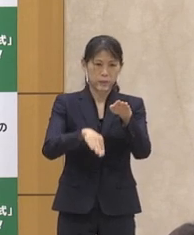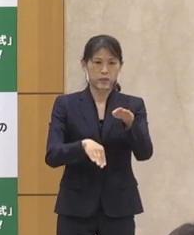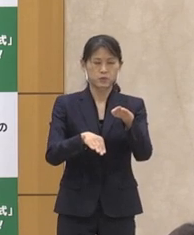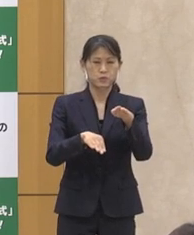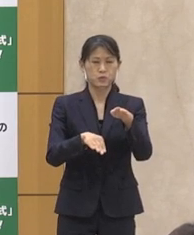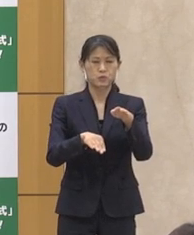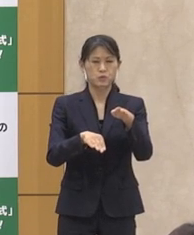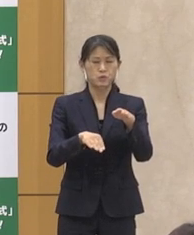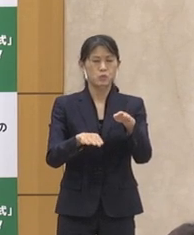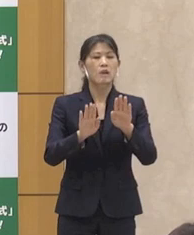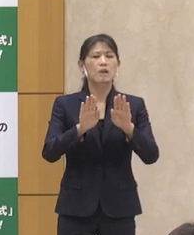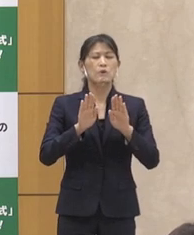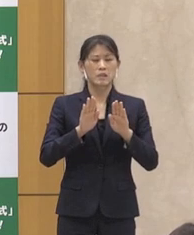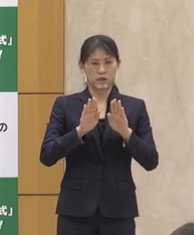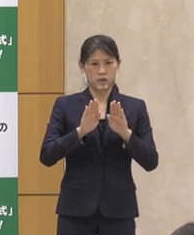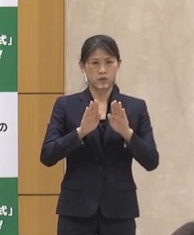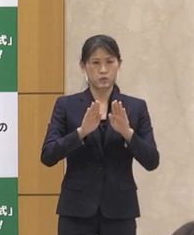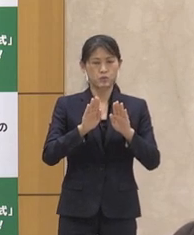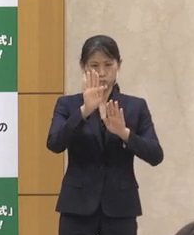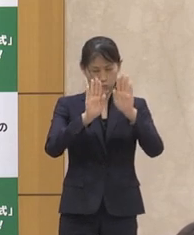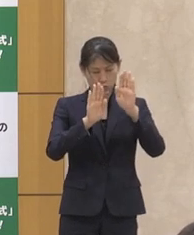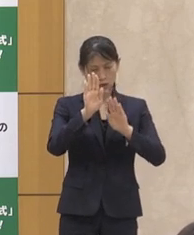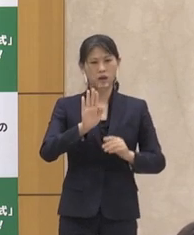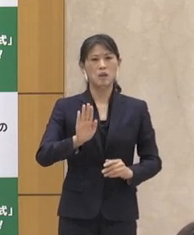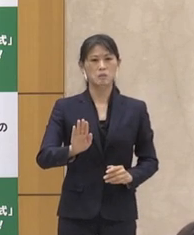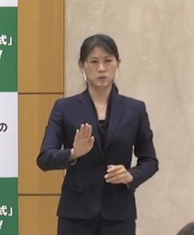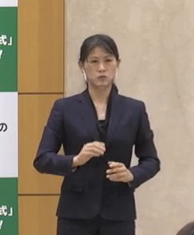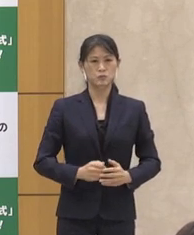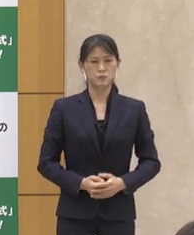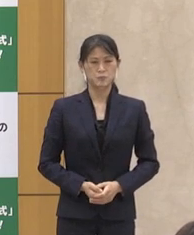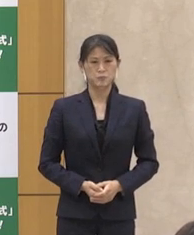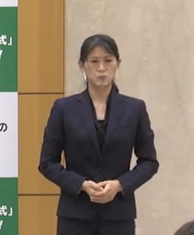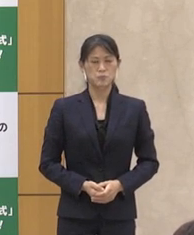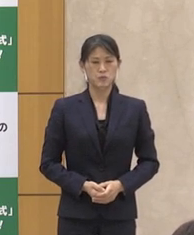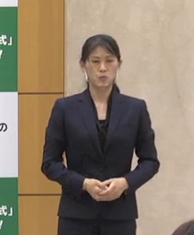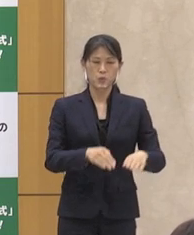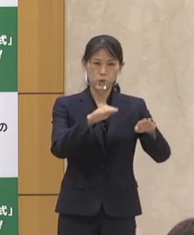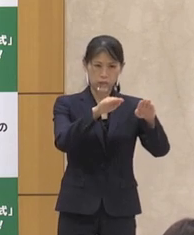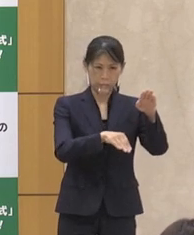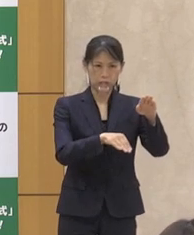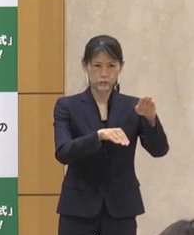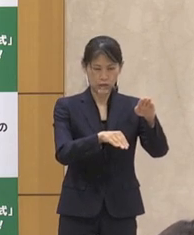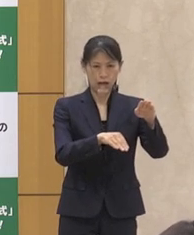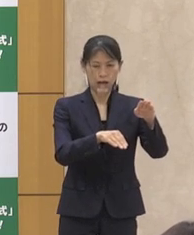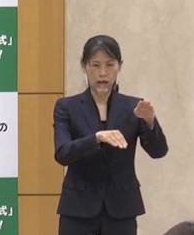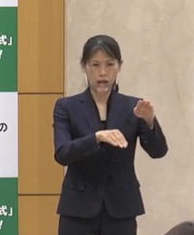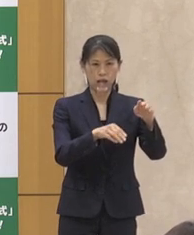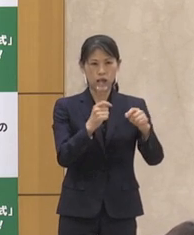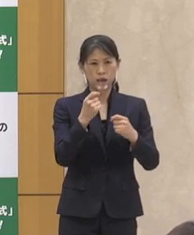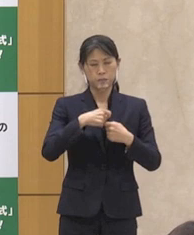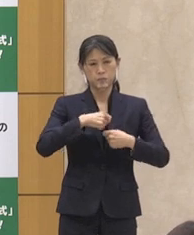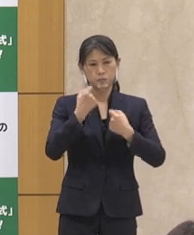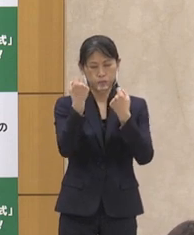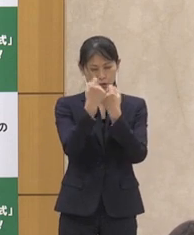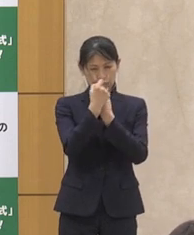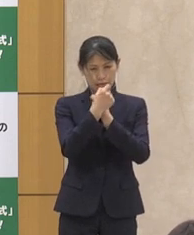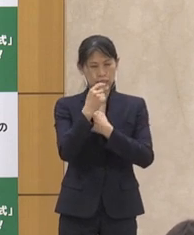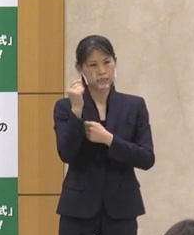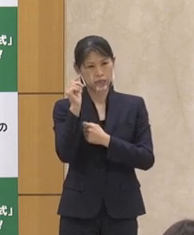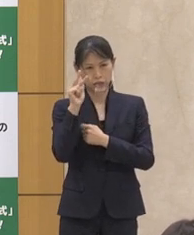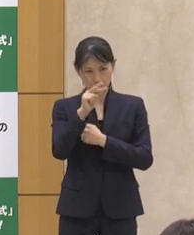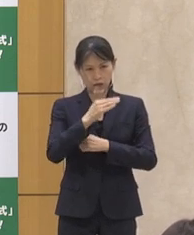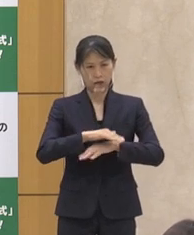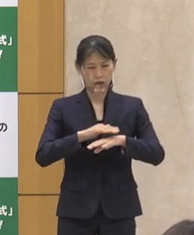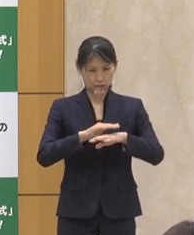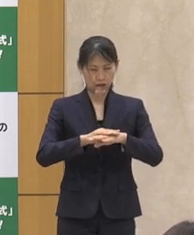ます。このような不当な差別、偏見、誹謗中傷は許